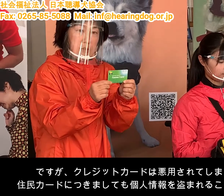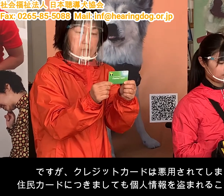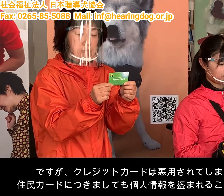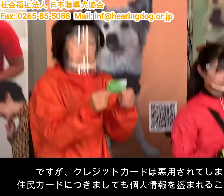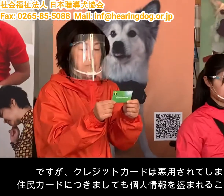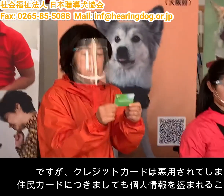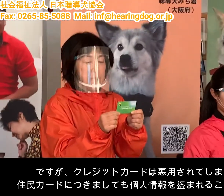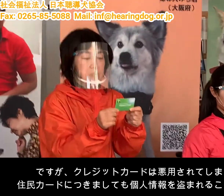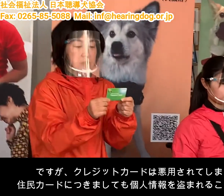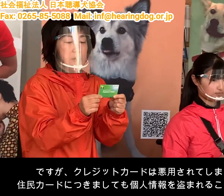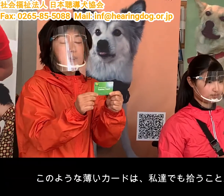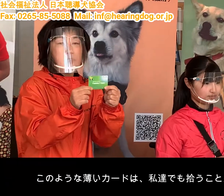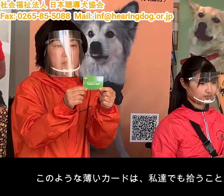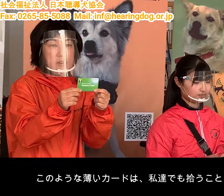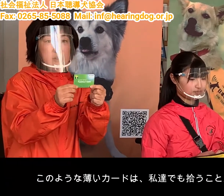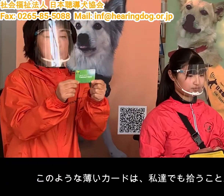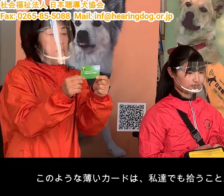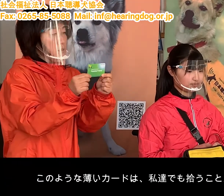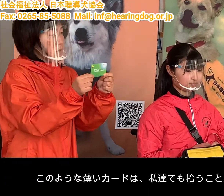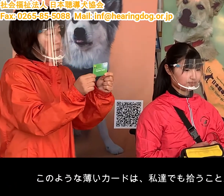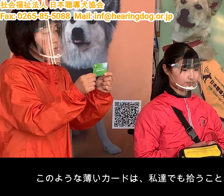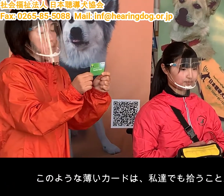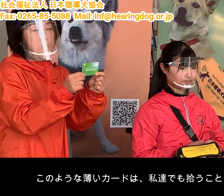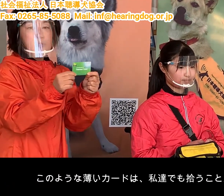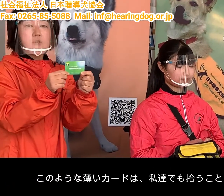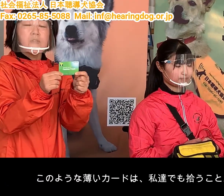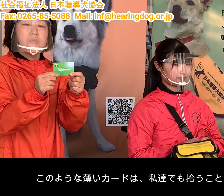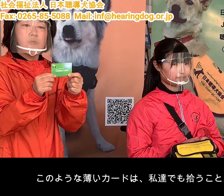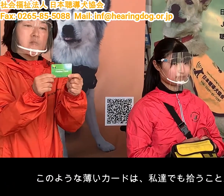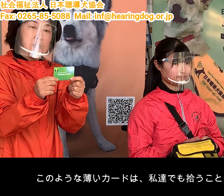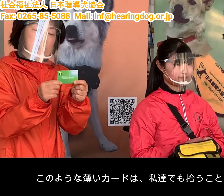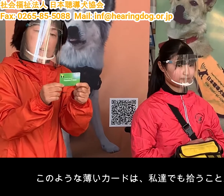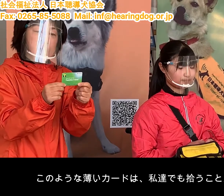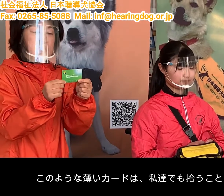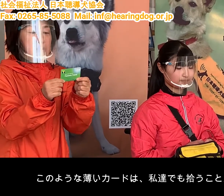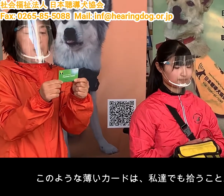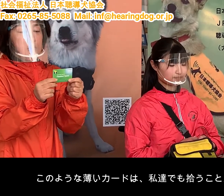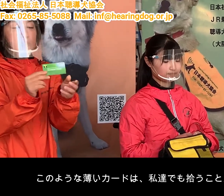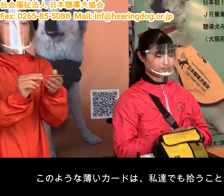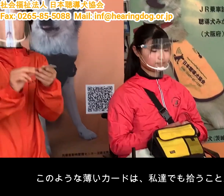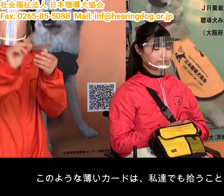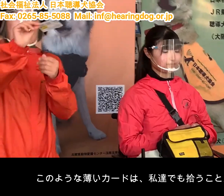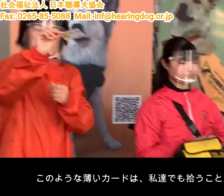。ですが皆様ご想像できるかと存じますが、このような薄いカード、